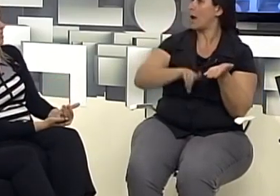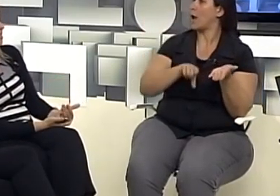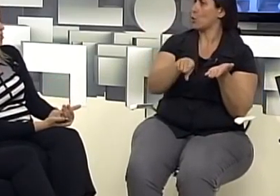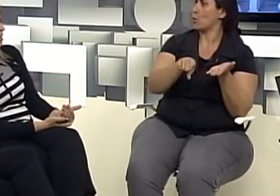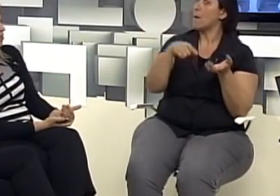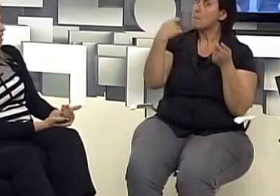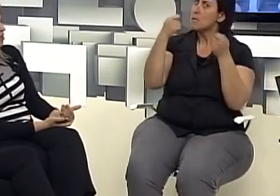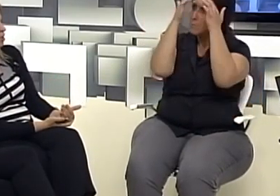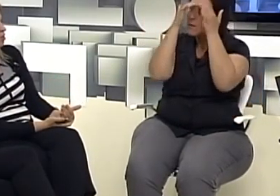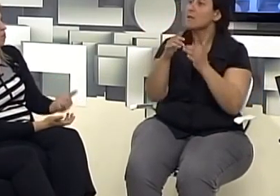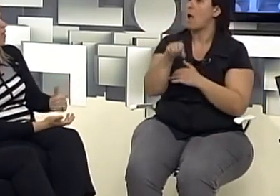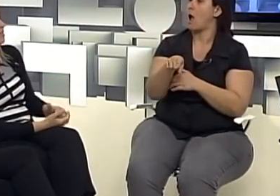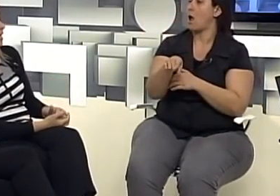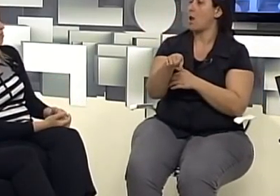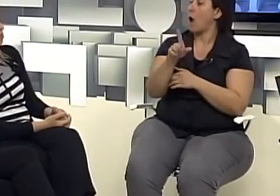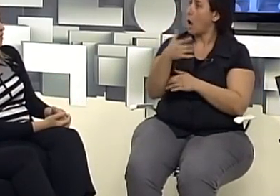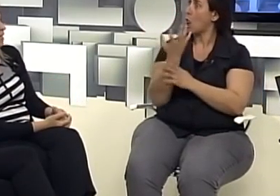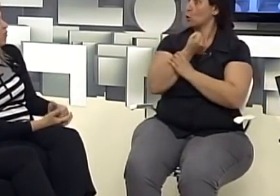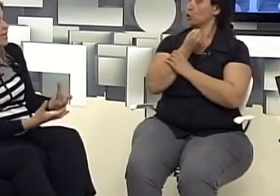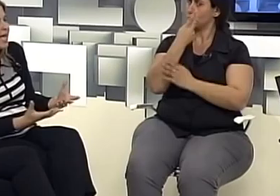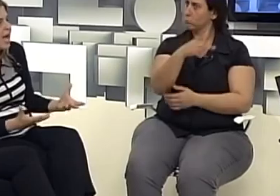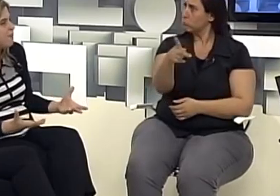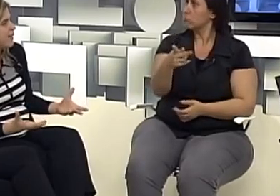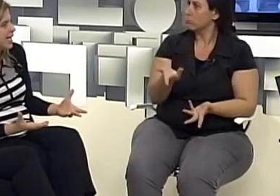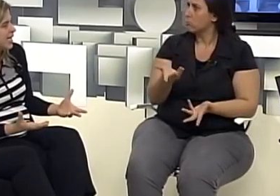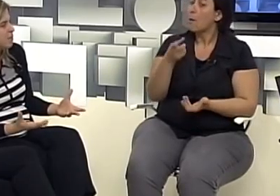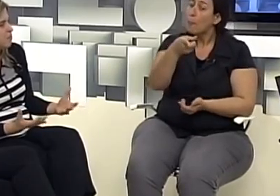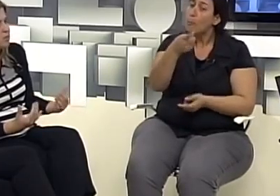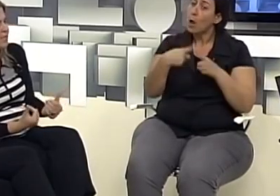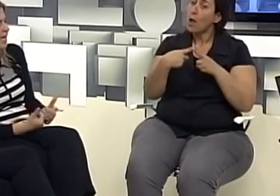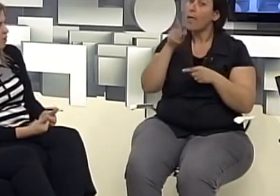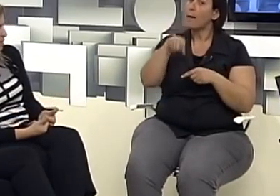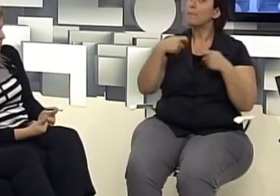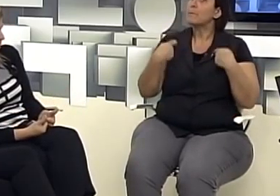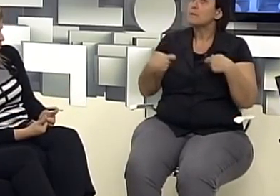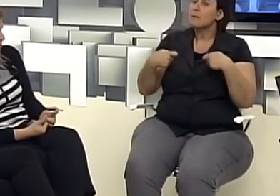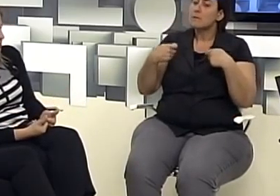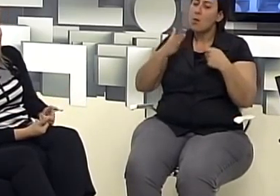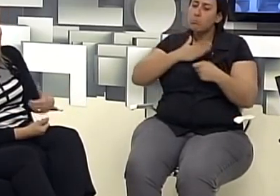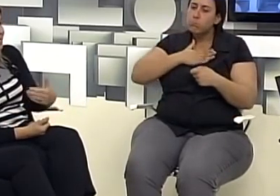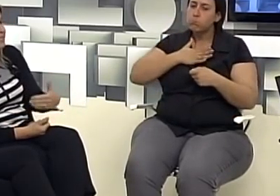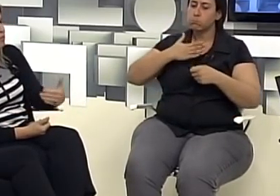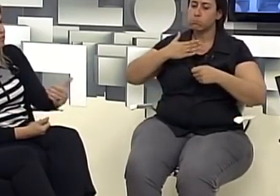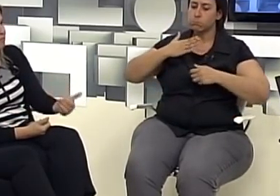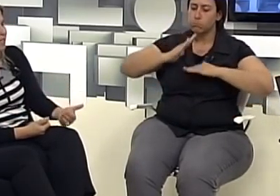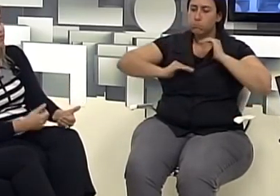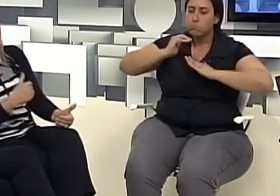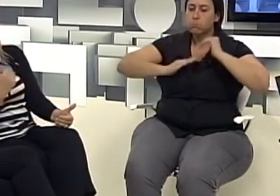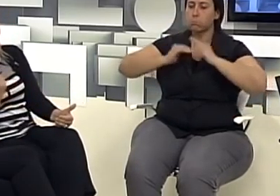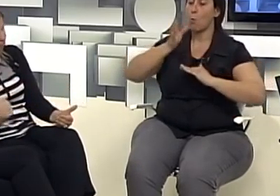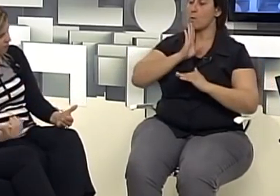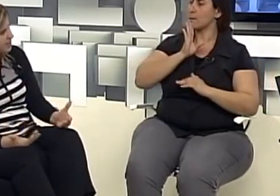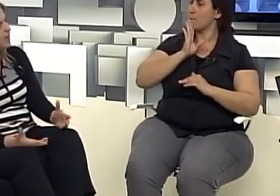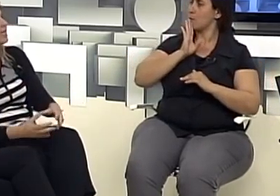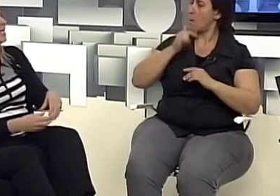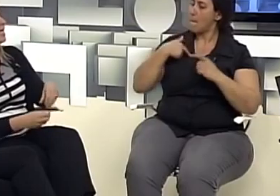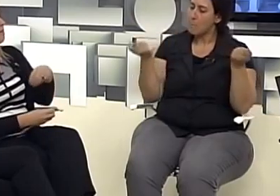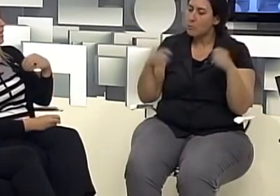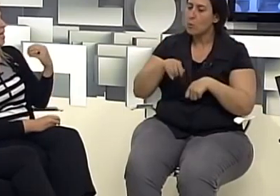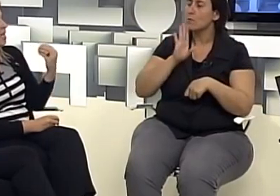deve ter esse direito garantido pelo acesso à sua língua, que é a plena possibilidade do conhecimento. Então, esse movimento, pela